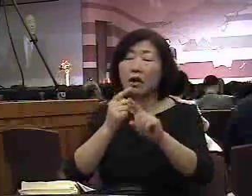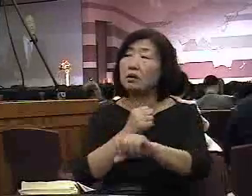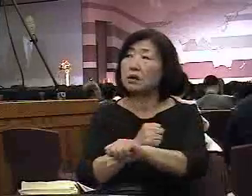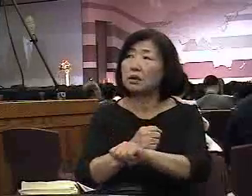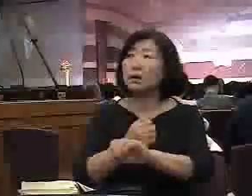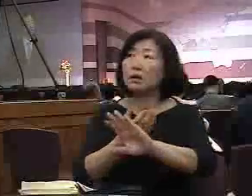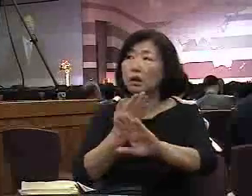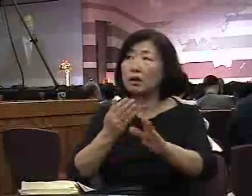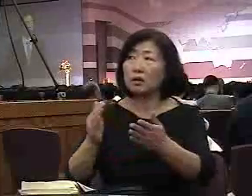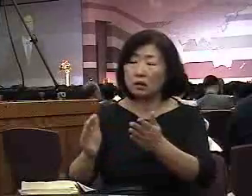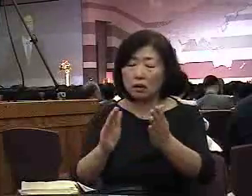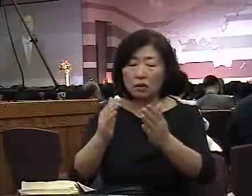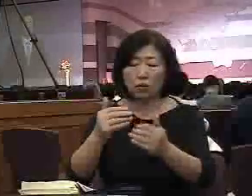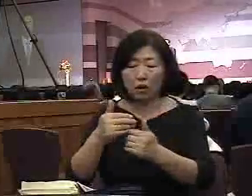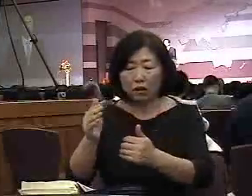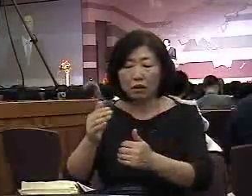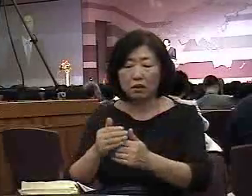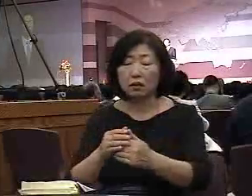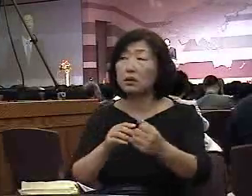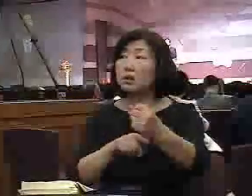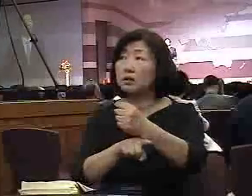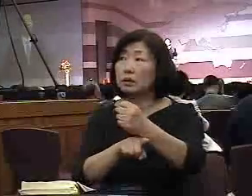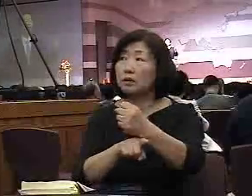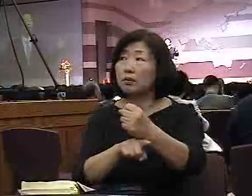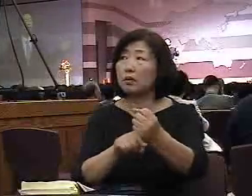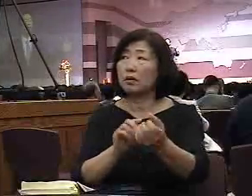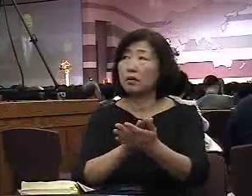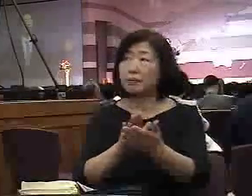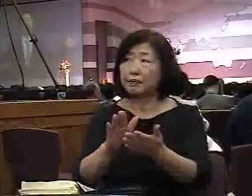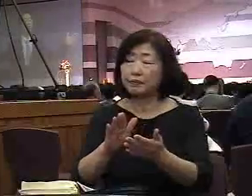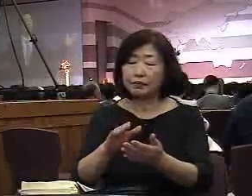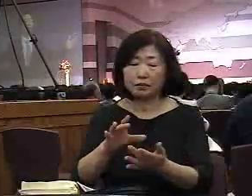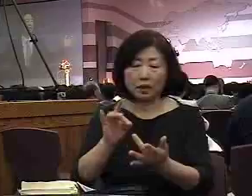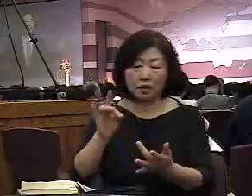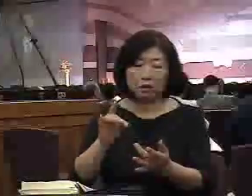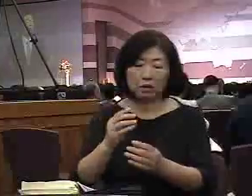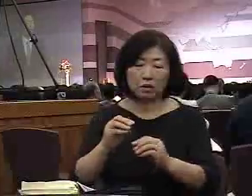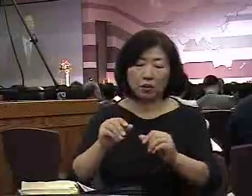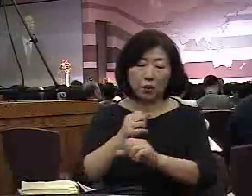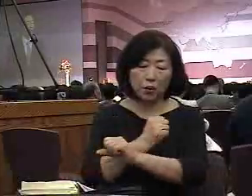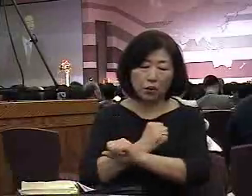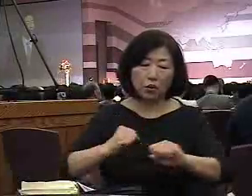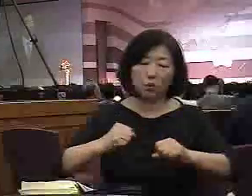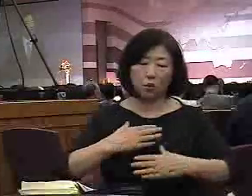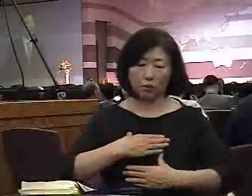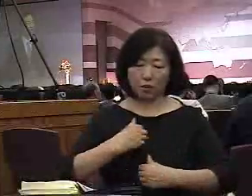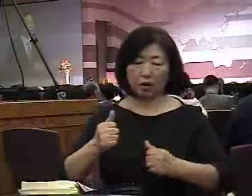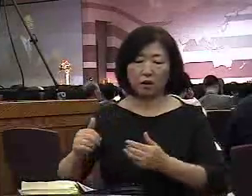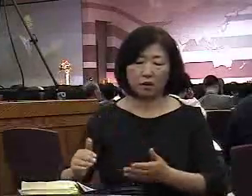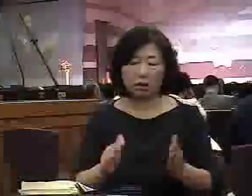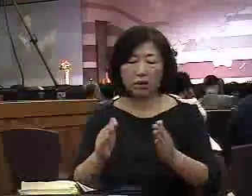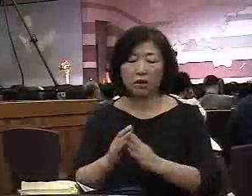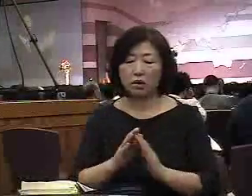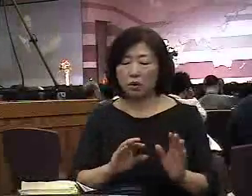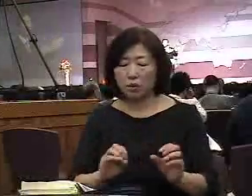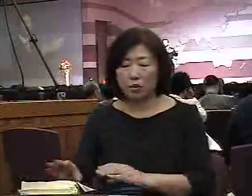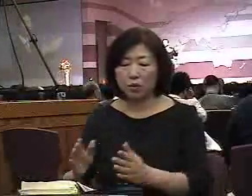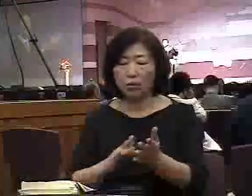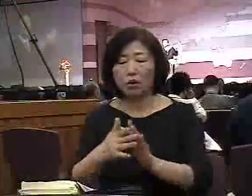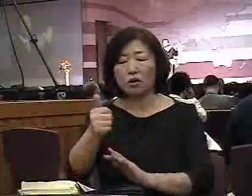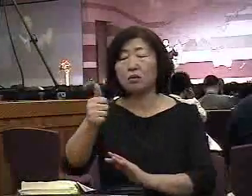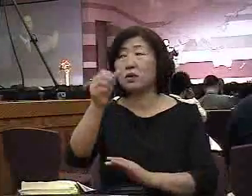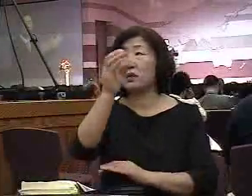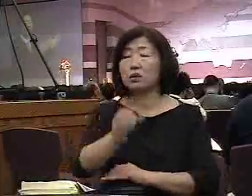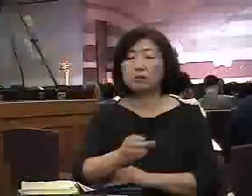다른 길을 간다는 것을 의미합니다. 우리가 선택해왔던 넓고 편안한 길을 버리고 예수님이 말씀하시는